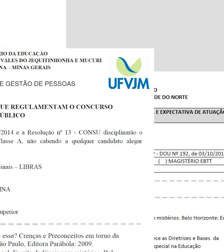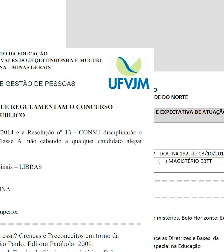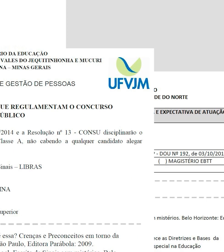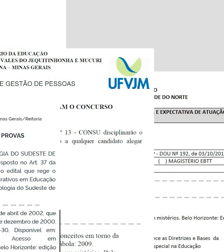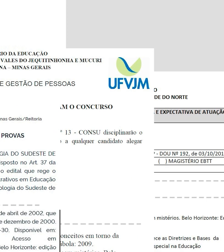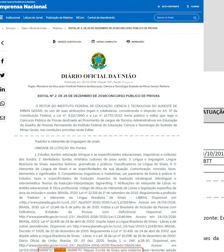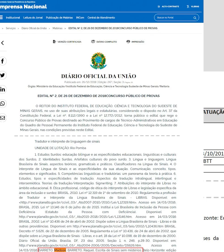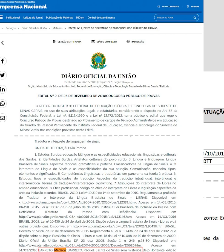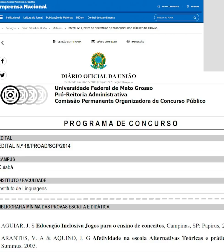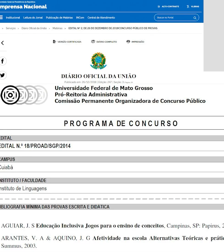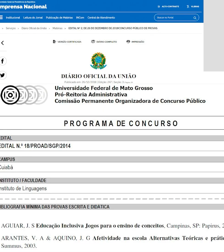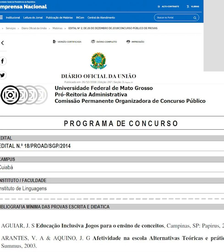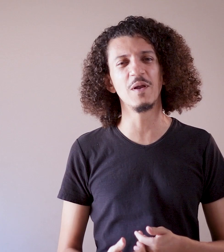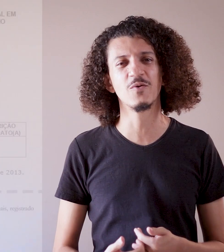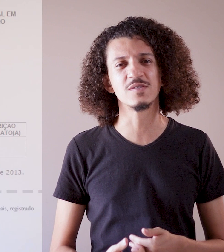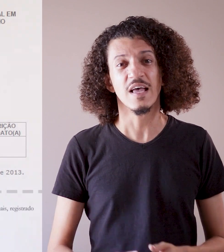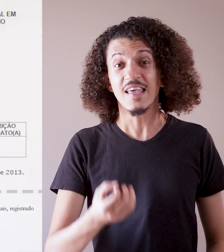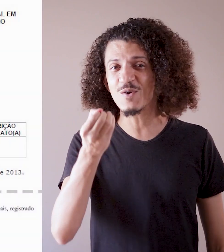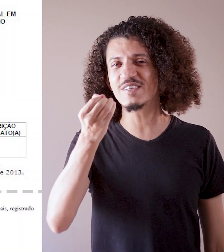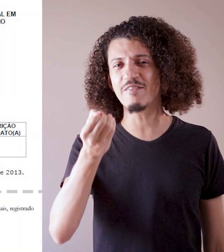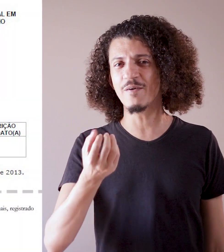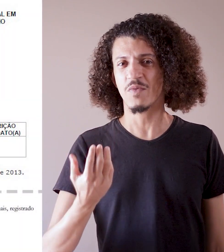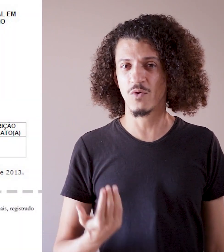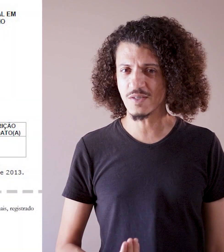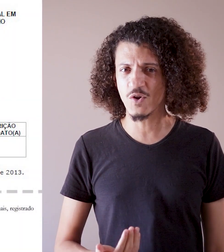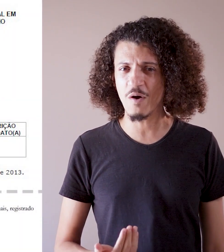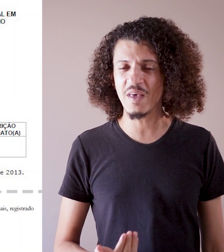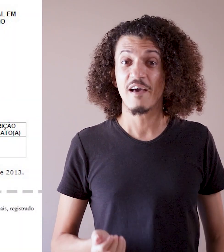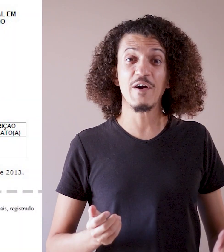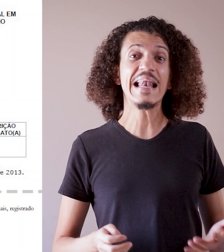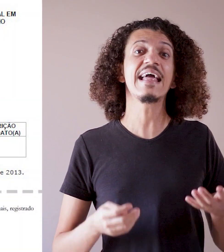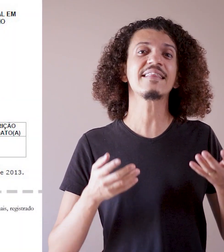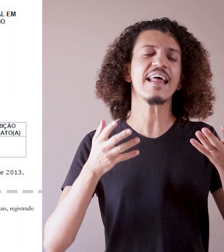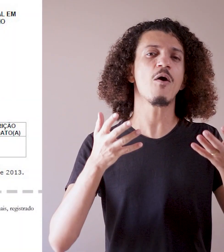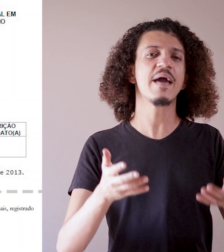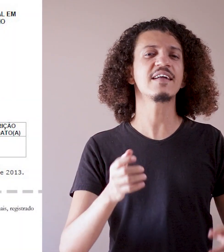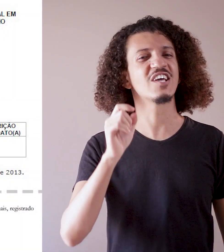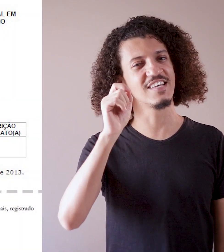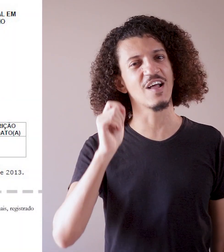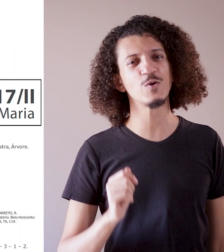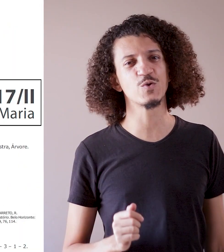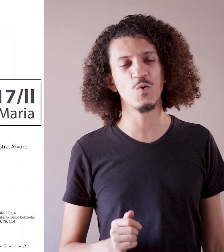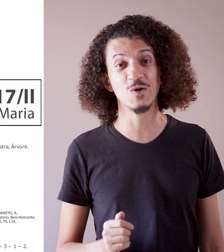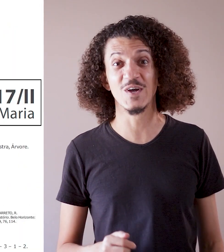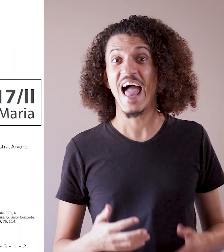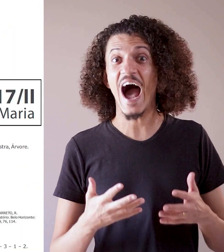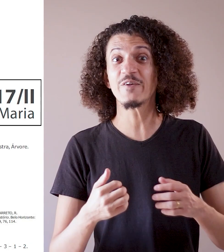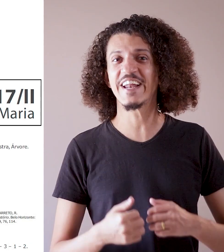e até mesmo em concursos públicos. Inclusive, o nosso nome foi literalmente questão de concurso, a